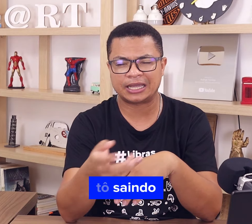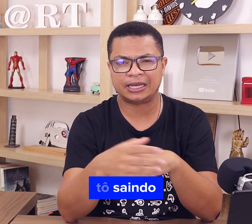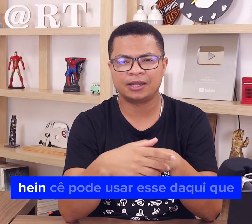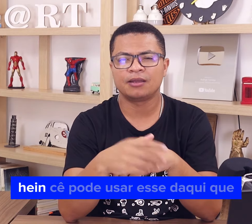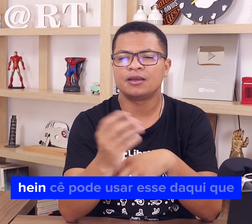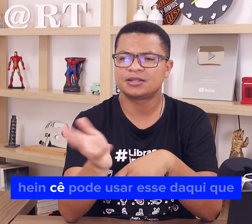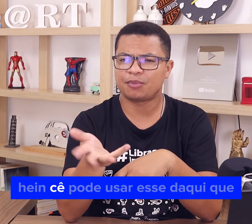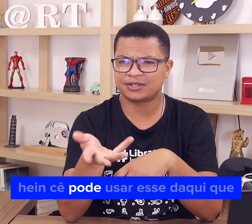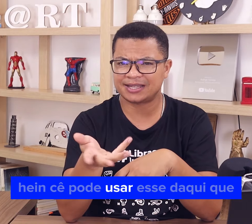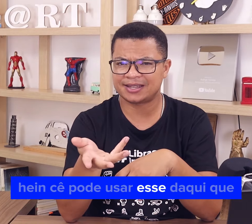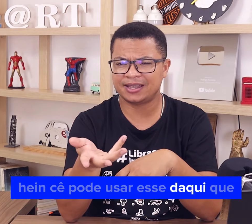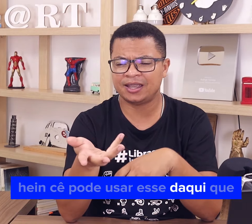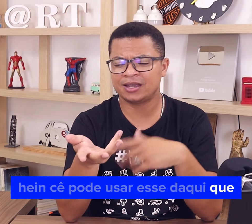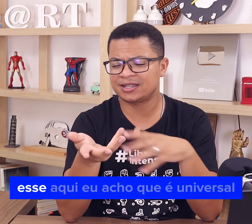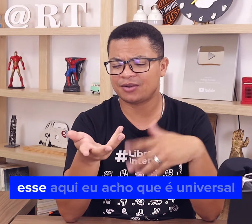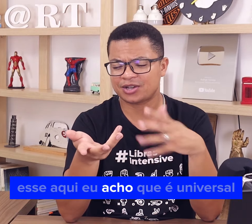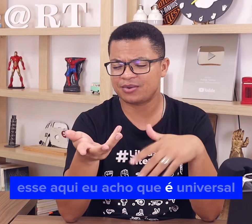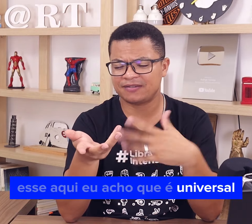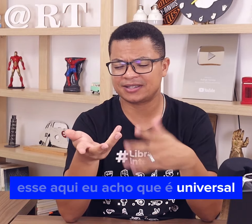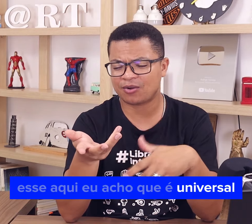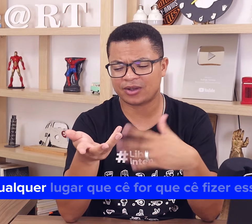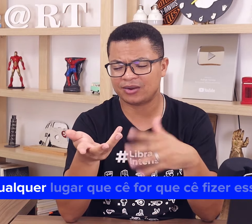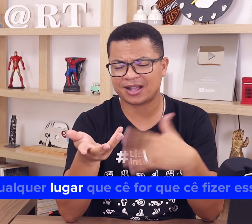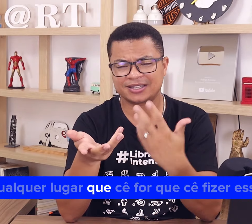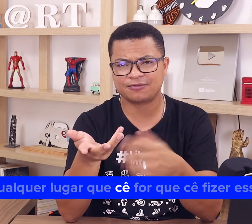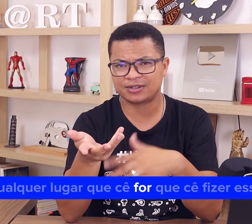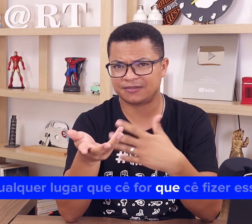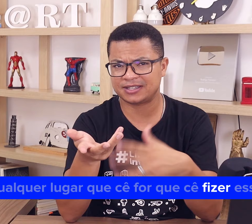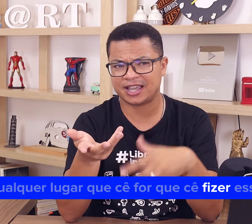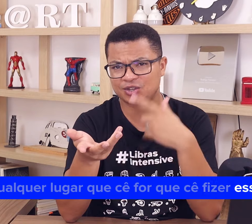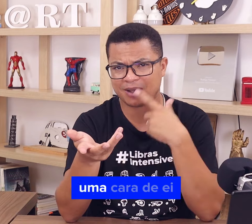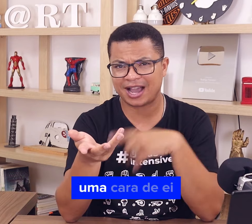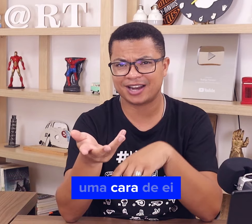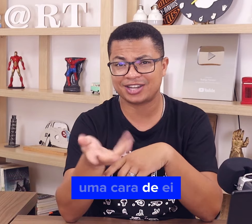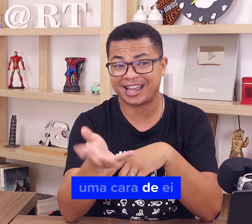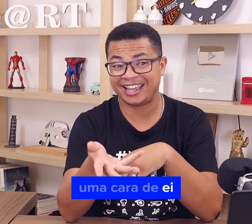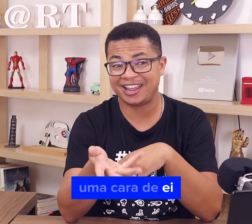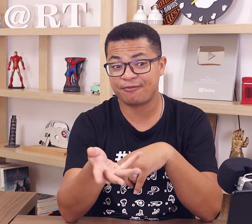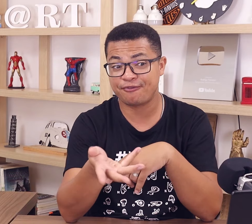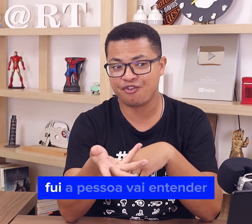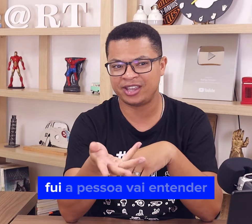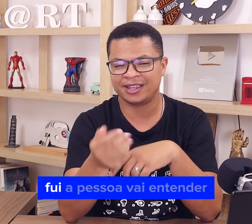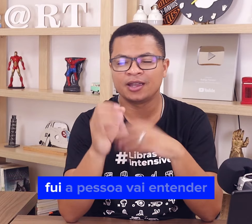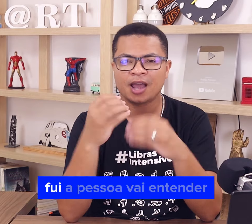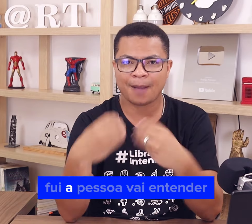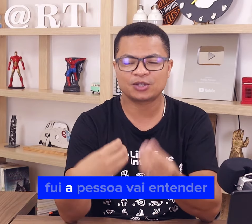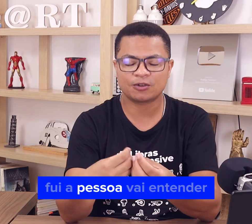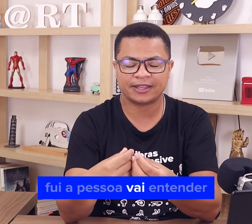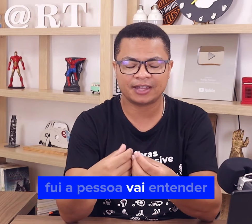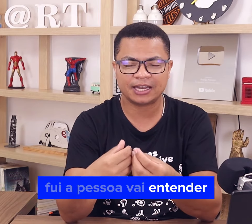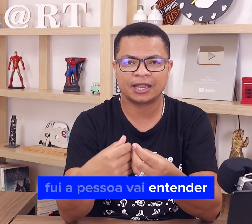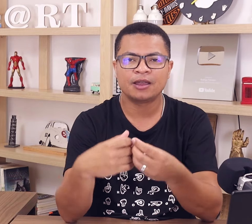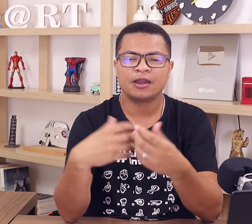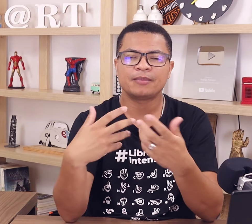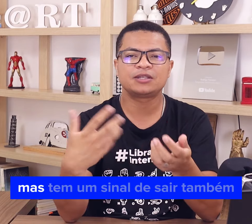saindo, hein? Você pode usar esse daqui. Quem sei que eu acho que universal. Qualquer lugar que você for, você fizer isso, tem uma cara de... Ei, fui! A pessoa vai entender. Mas tem